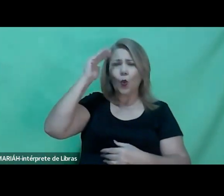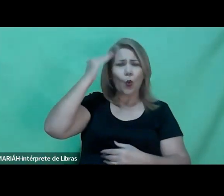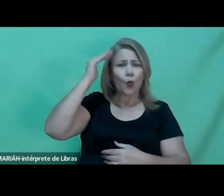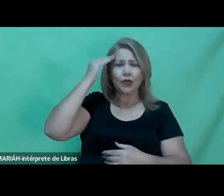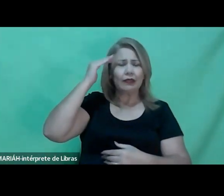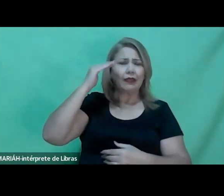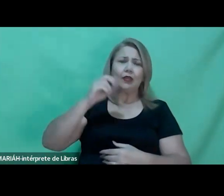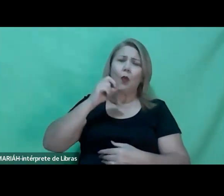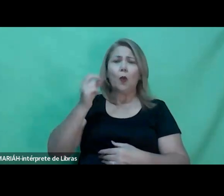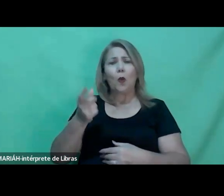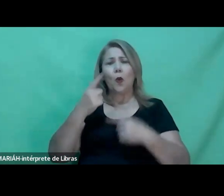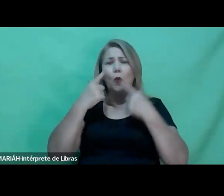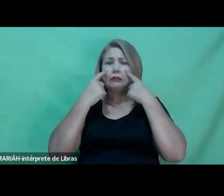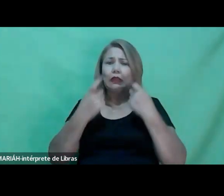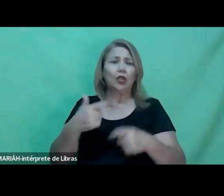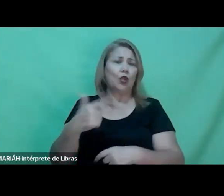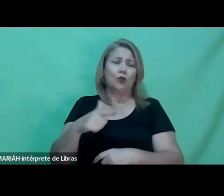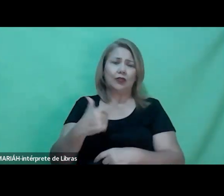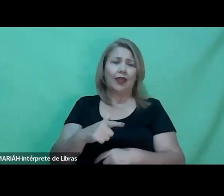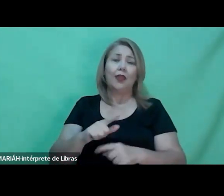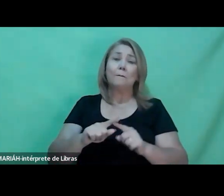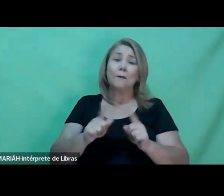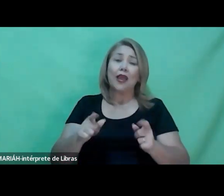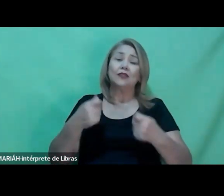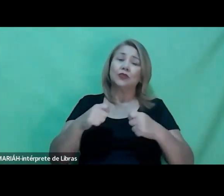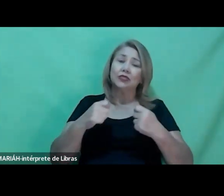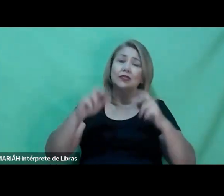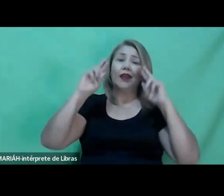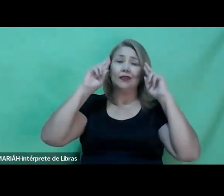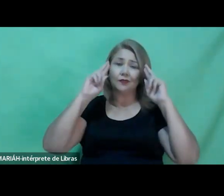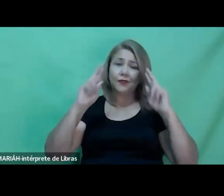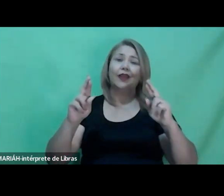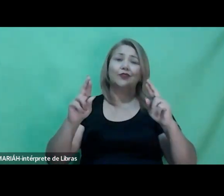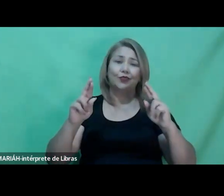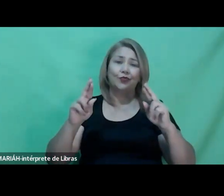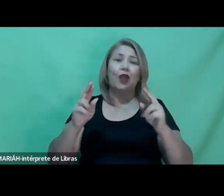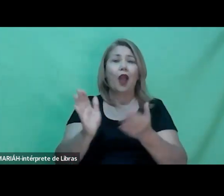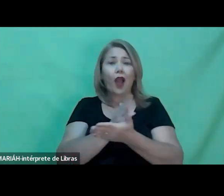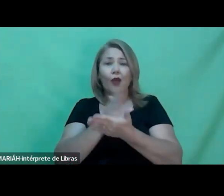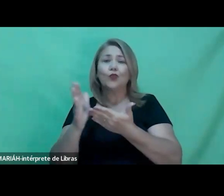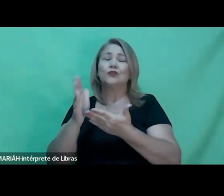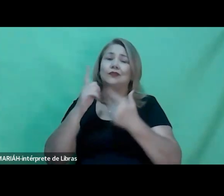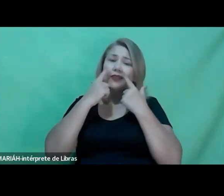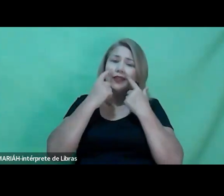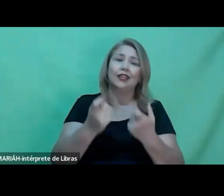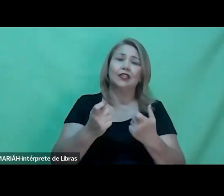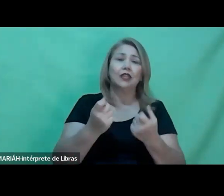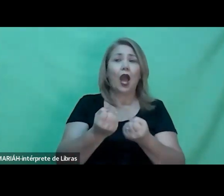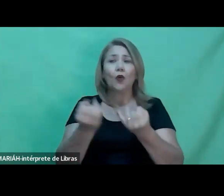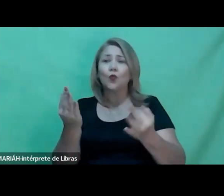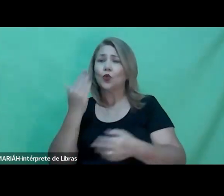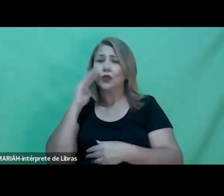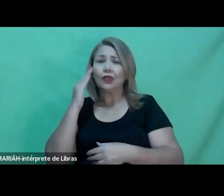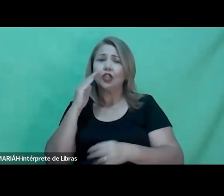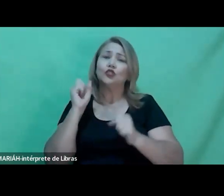pueden preguntar o investigar Como quien lee un libro y encuentra un dato que es un desconocido o incomprensible buena charla